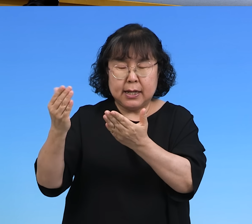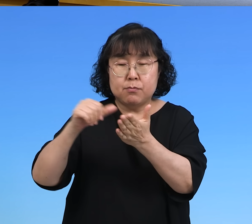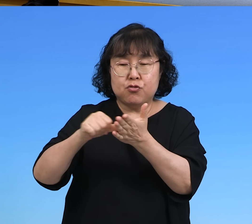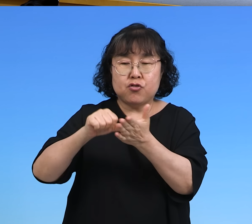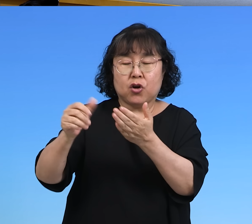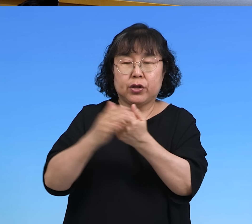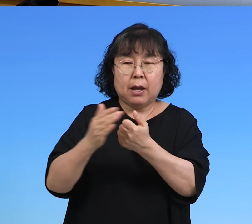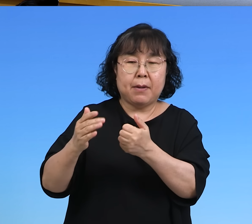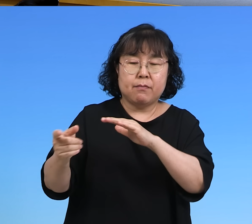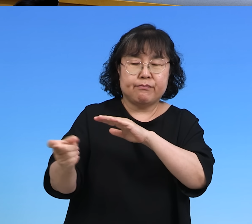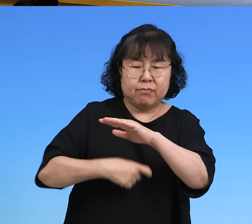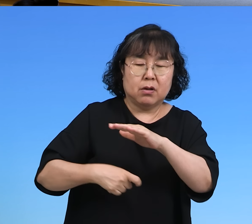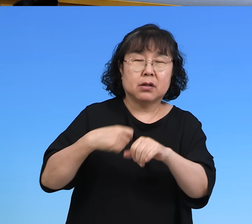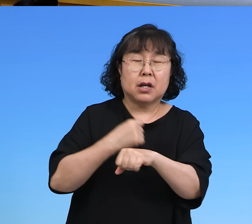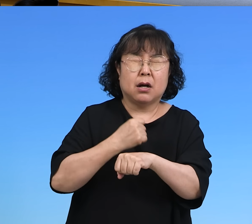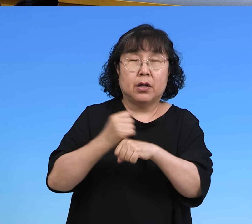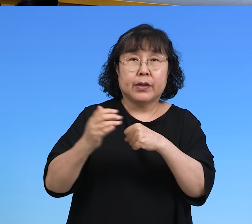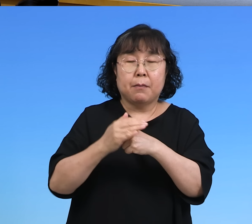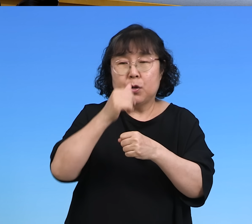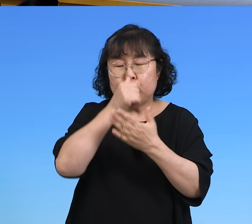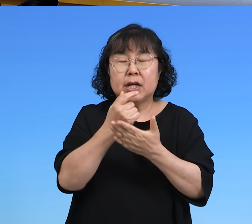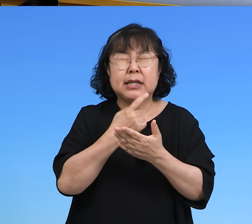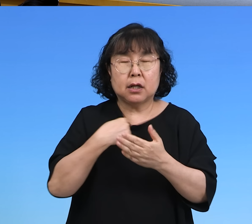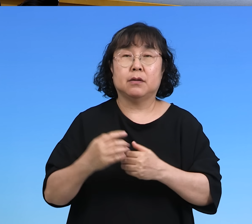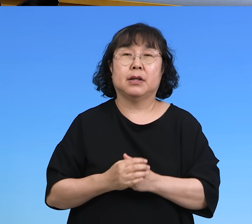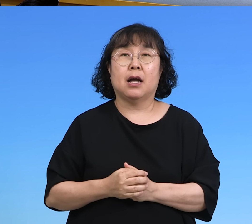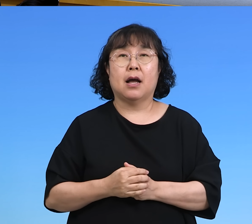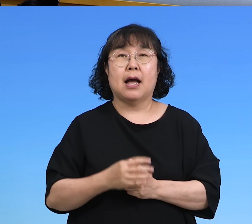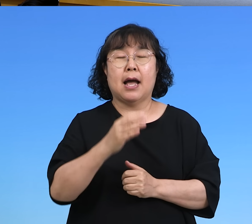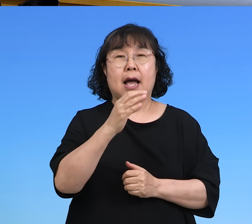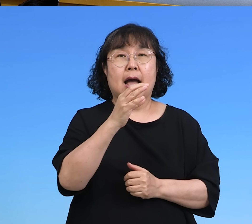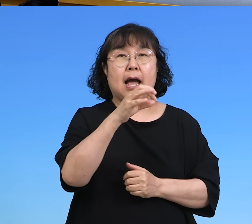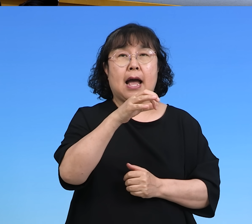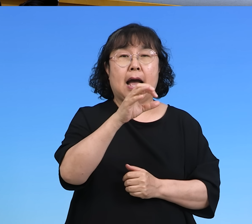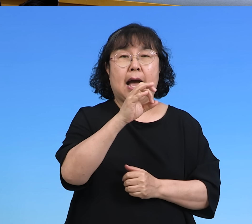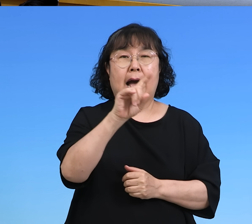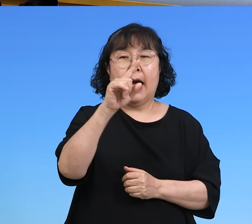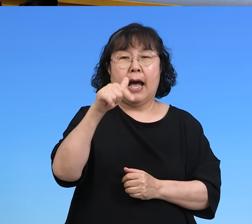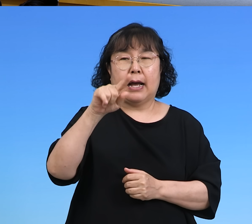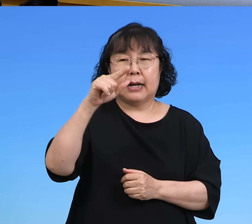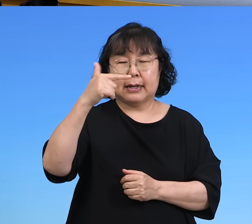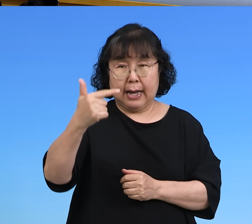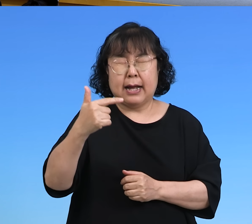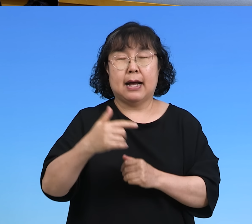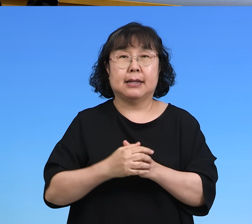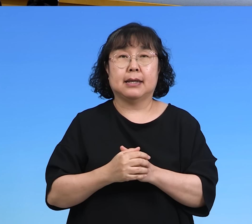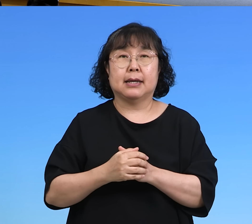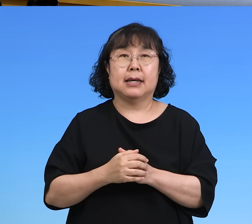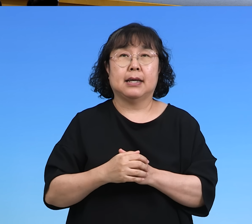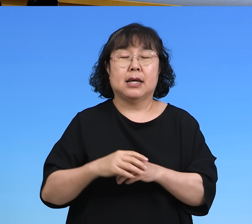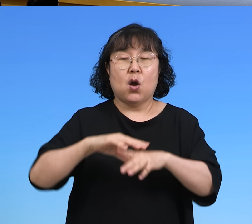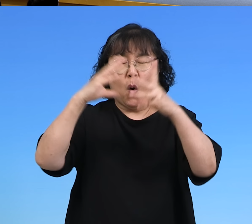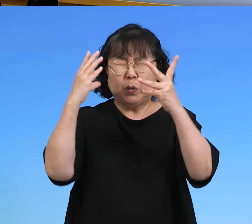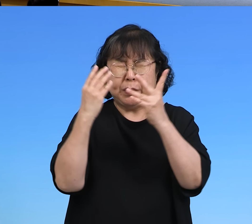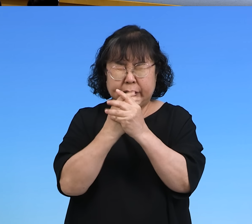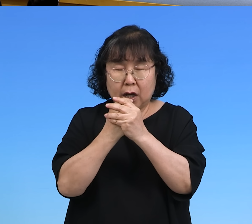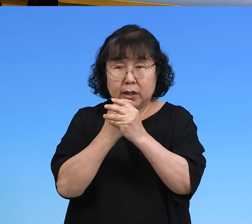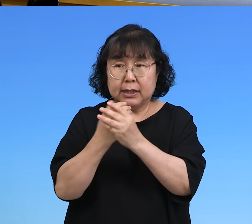말미암아 범죄하였으니 이는 유다 지파 세라의 정손 삽디의 손자 갈미의 아들 아간이 온전히